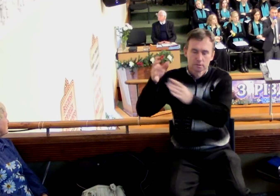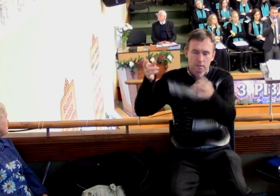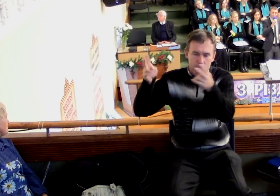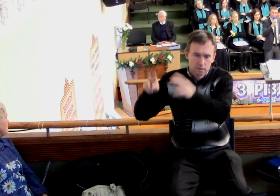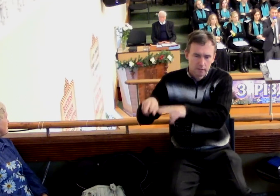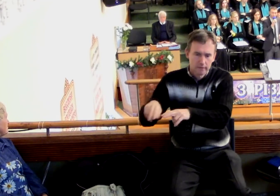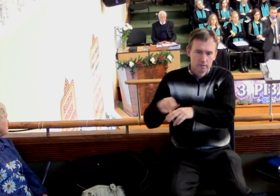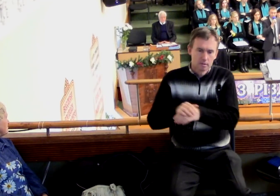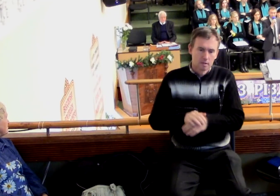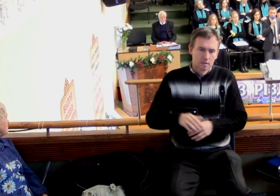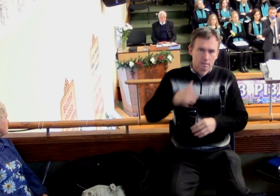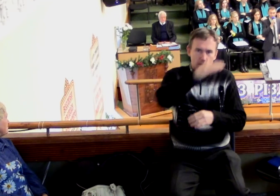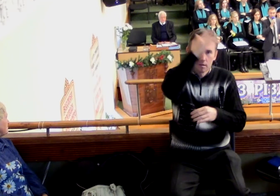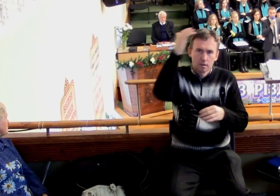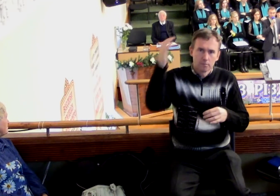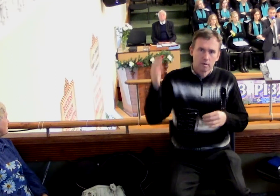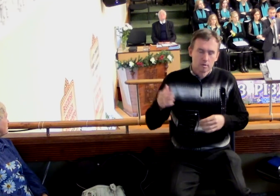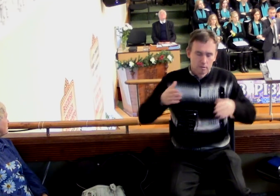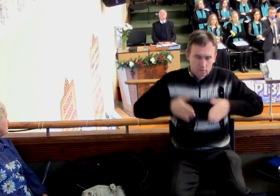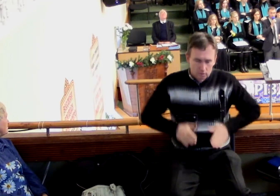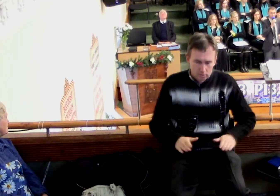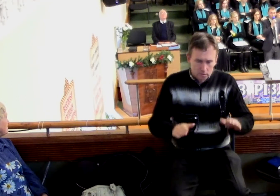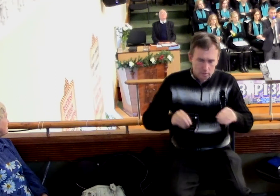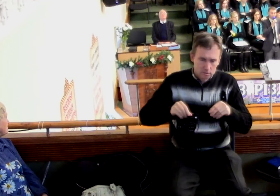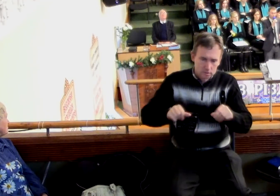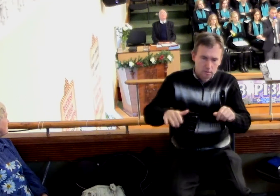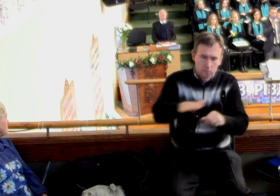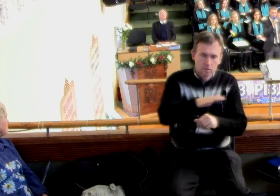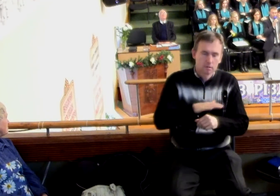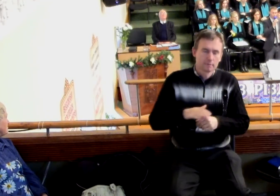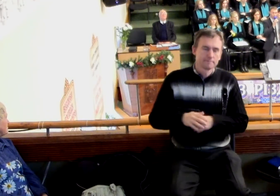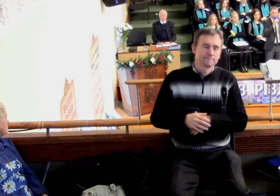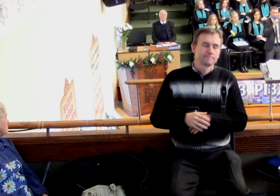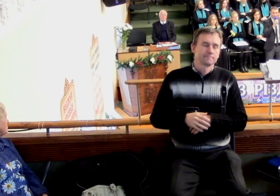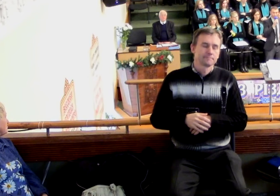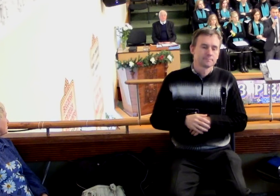Иисус оставил небо и родился на земле.